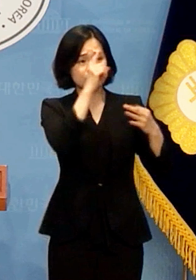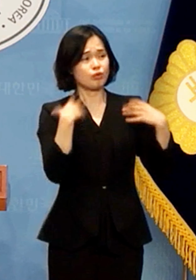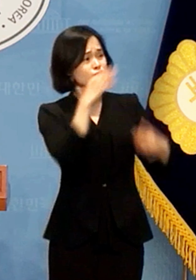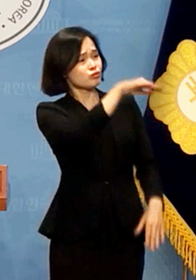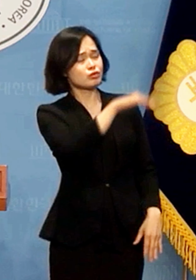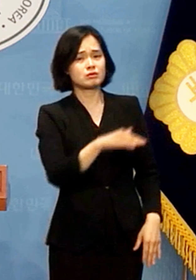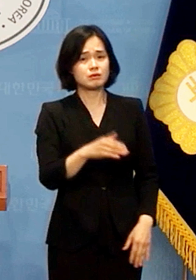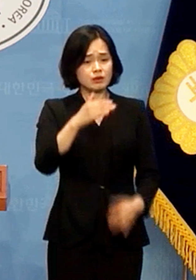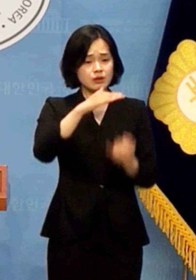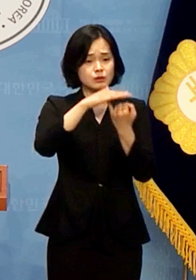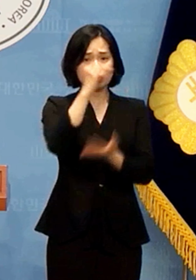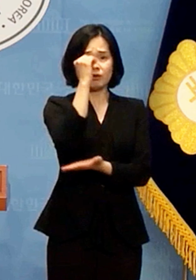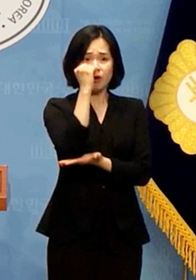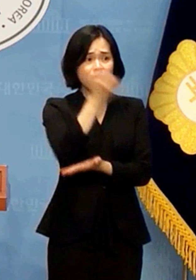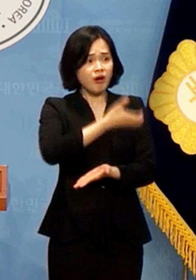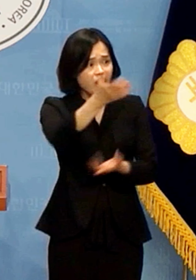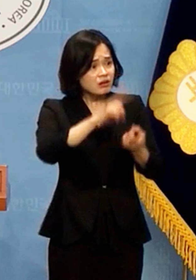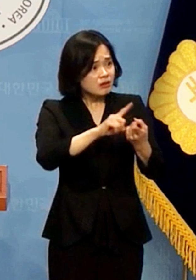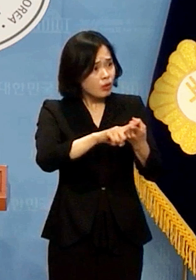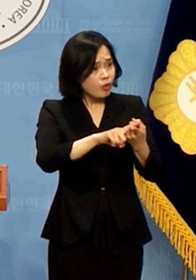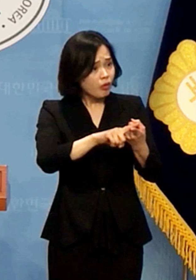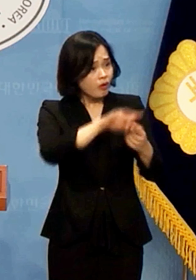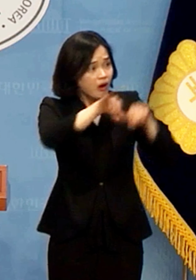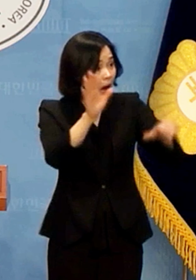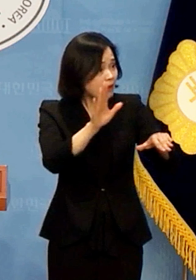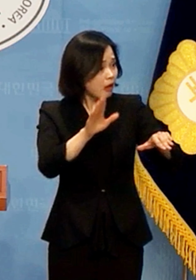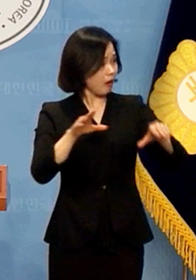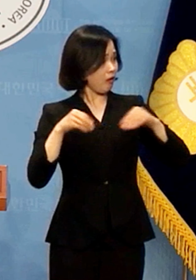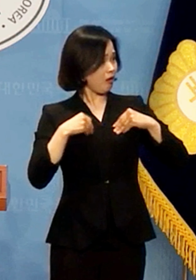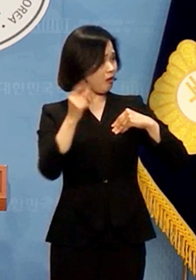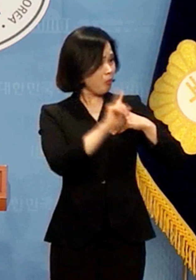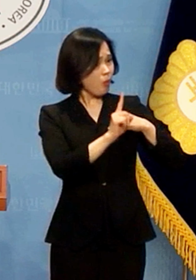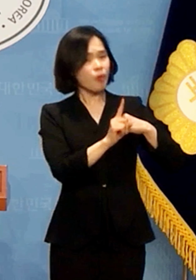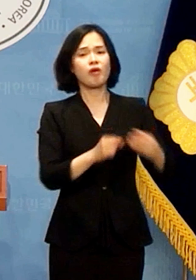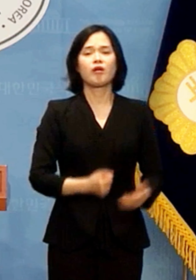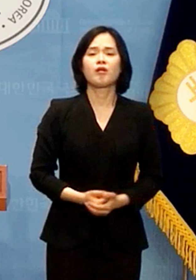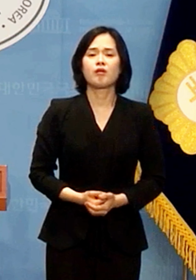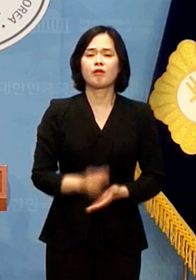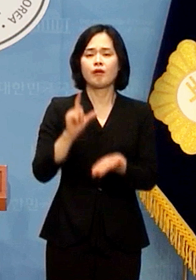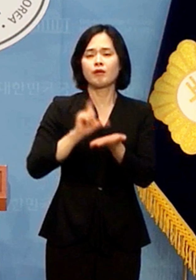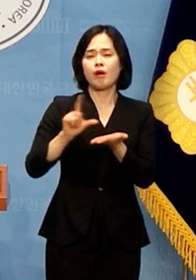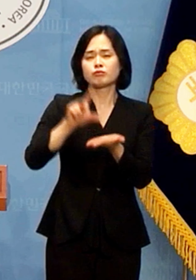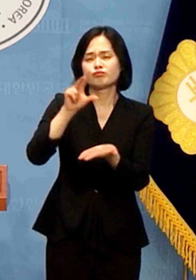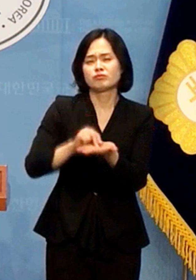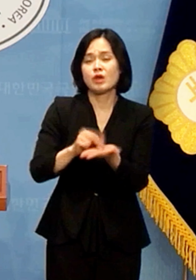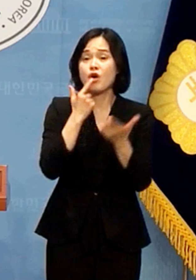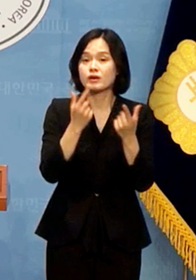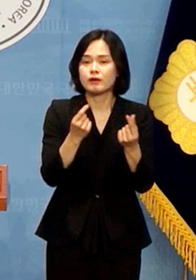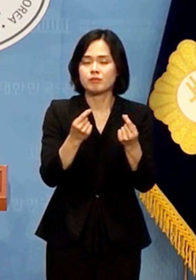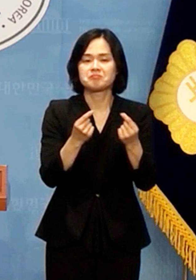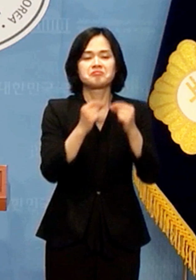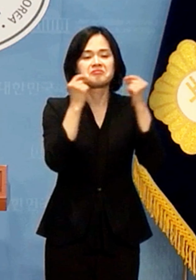되게 그냥 놔둘 겁니까 라인 야후와 마찬가지로 민간의 일로 넘겼으니